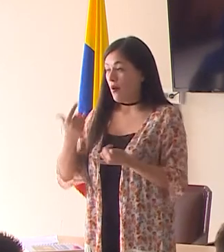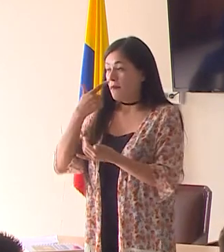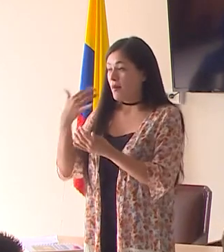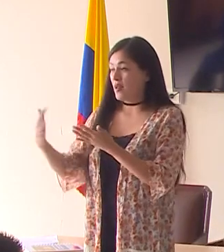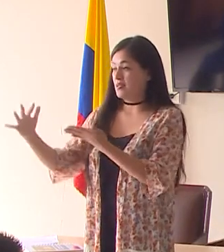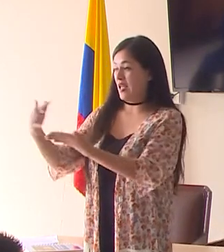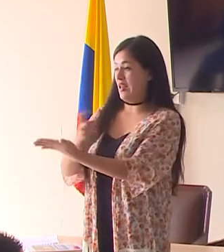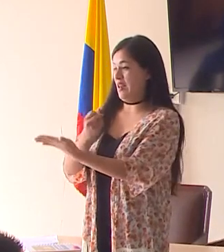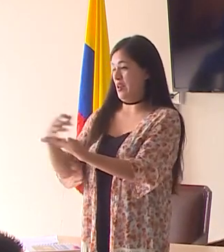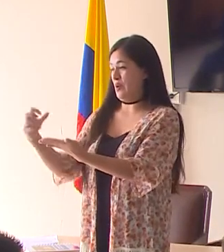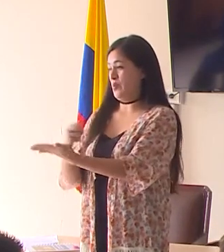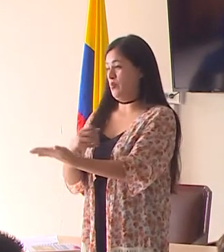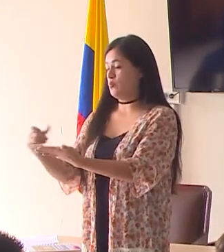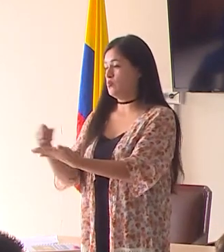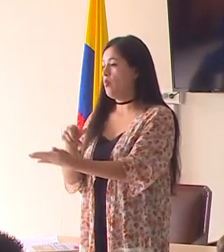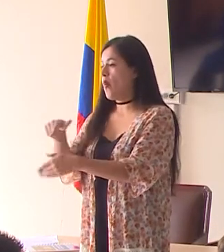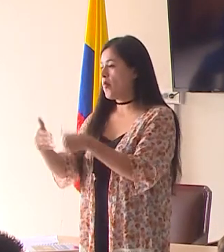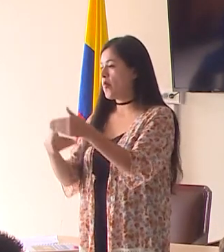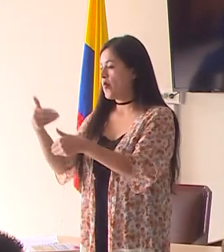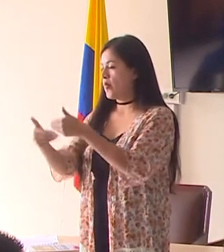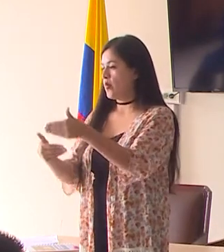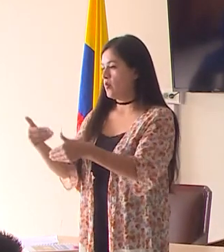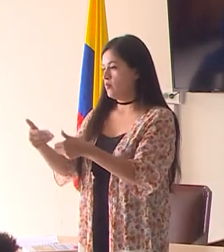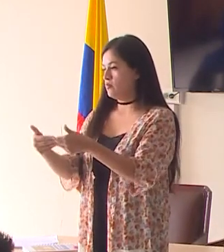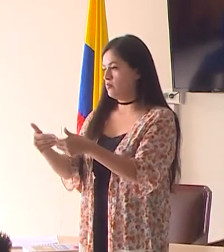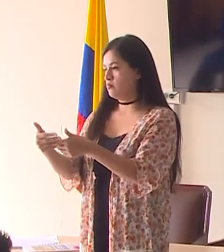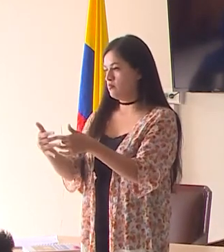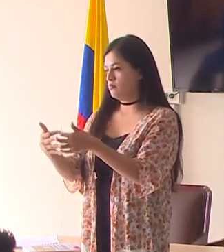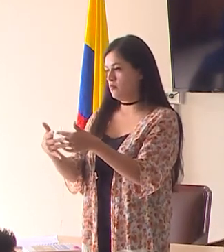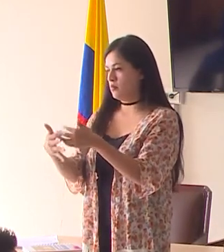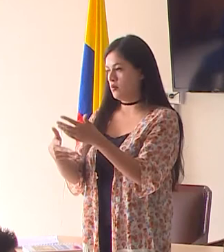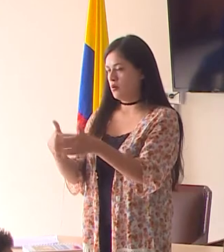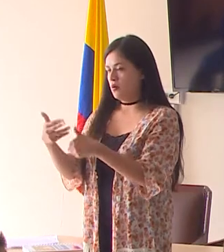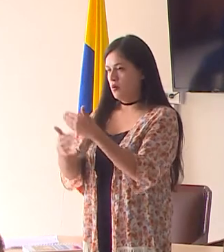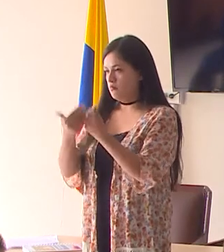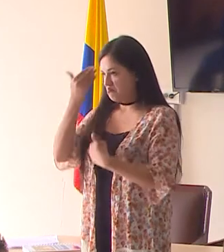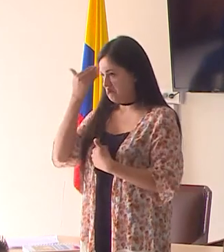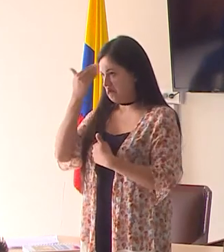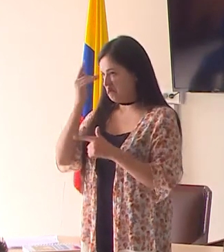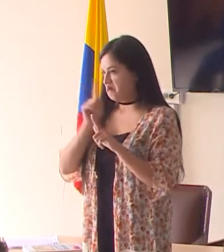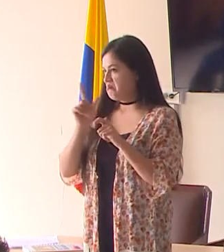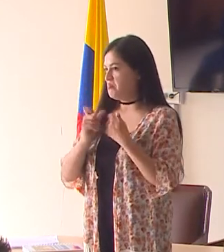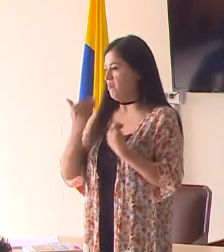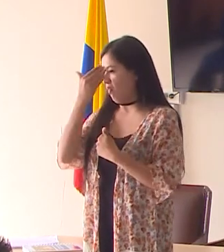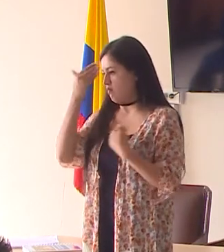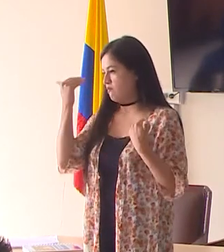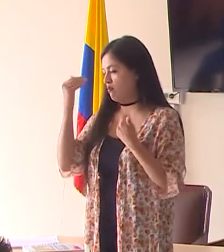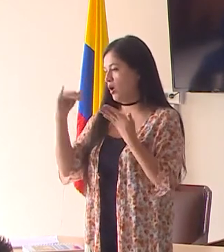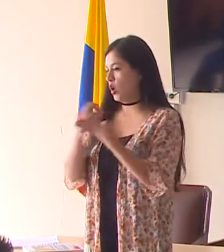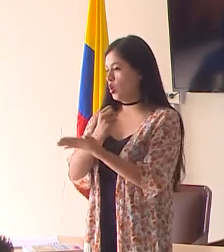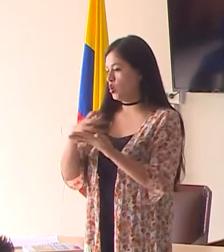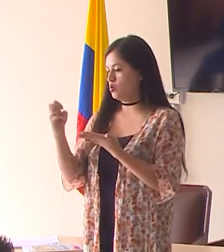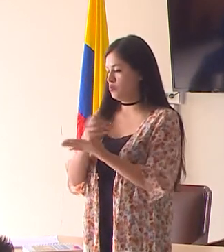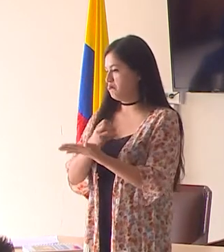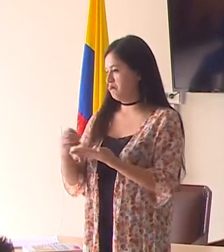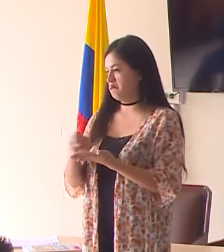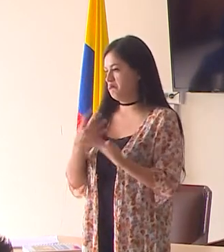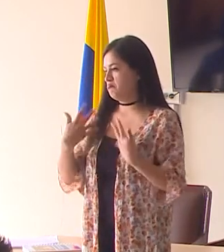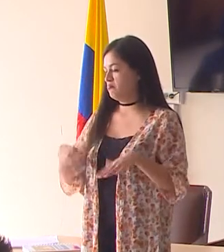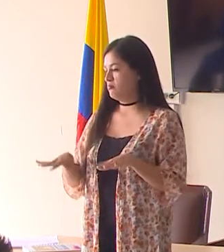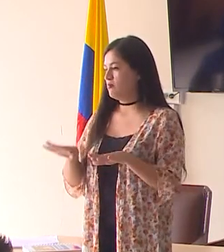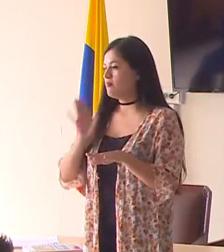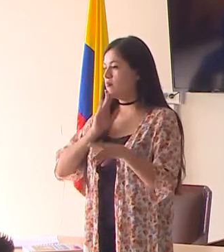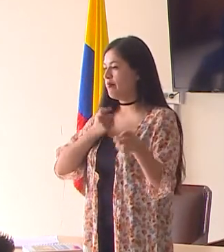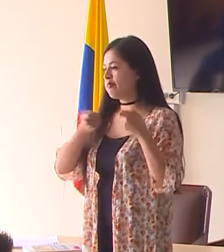digamos que no haya realmente unos procesos de consumo más conscientes sino que están dirigidos por toda la máquina